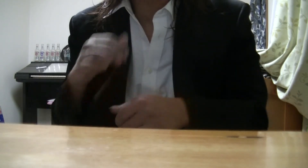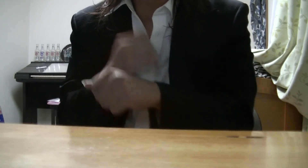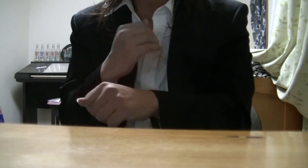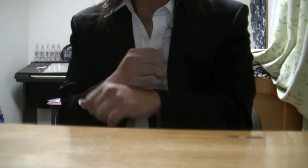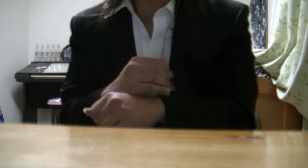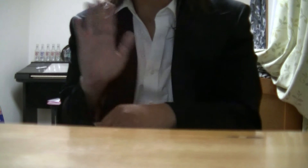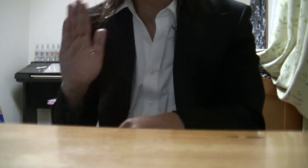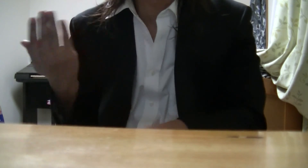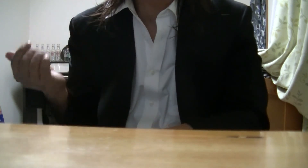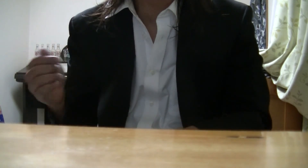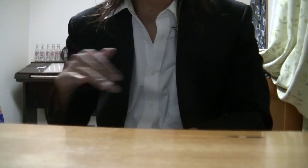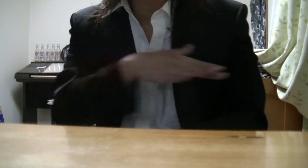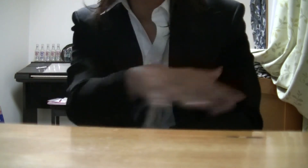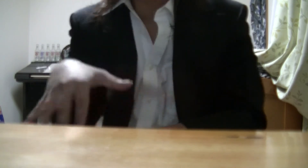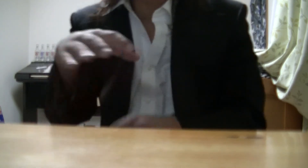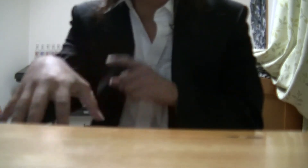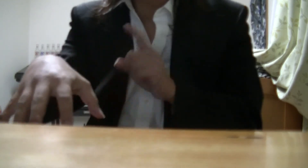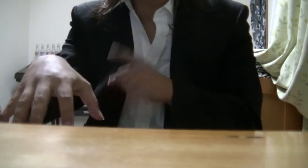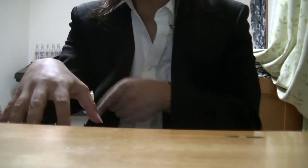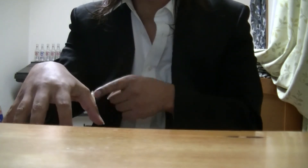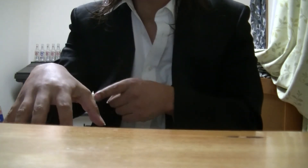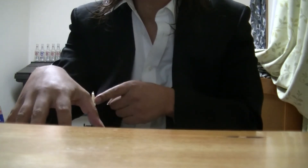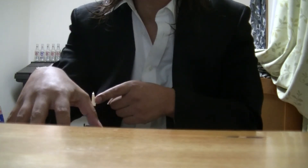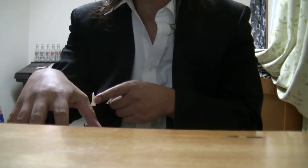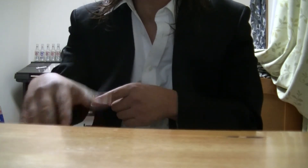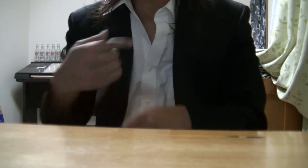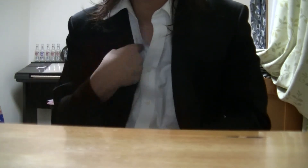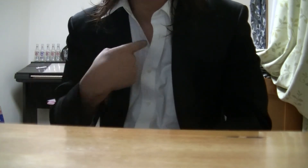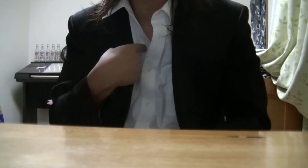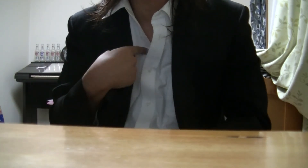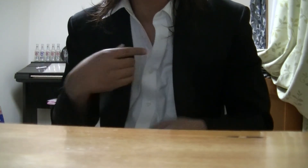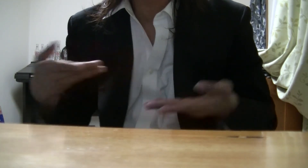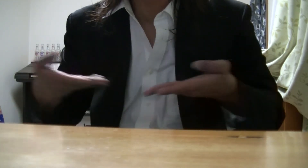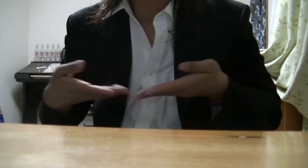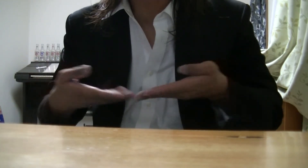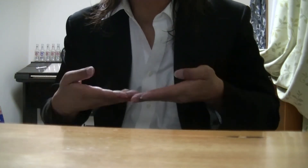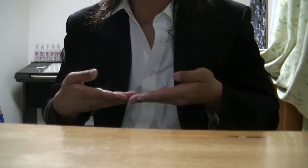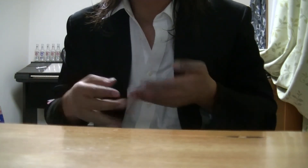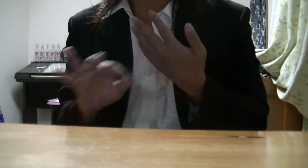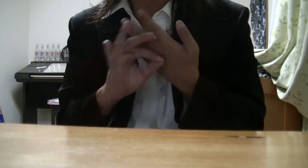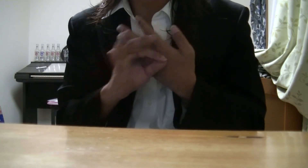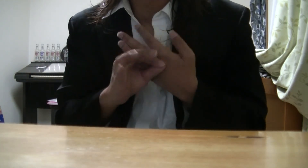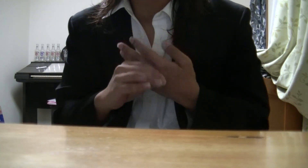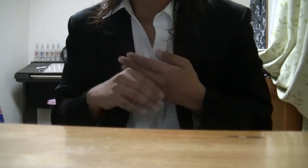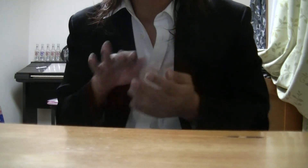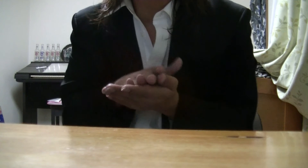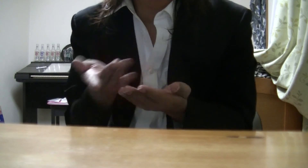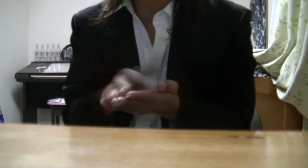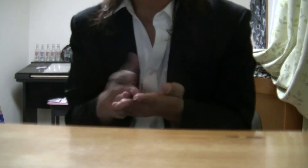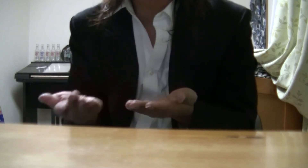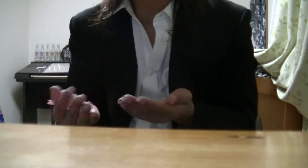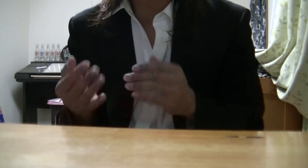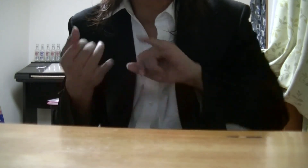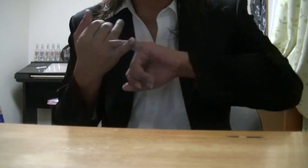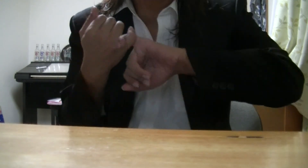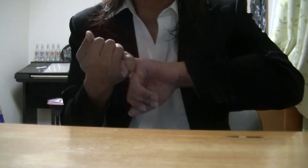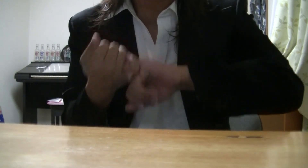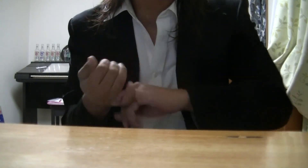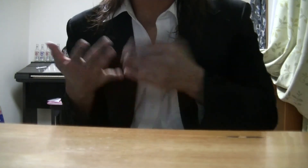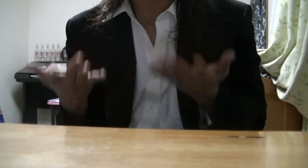でも現場力が高い本は自分の業界だったらっていう観点で読めば必ず学びになります、